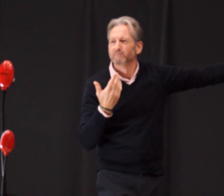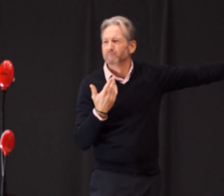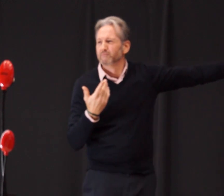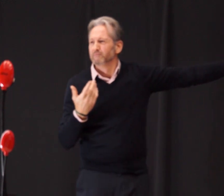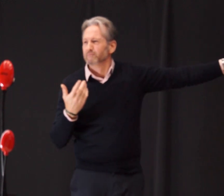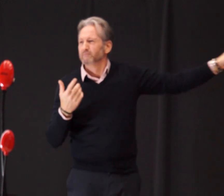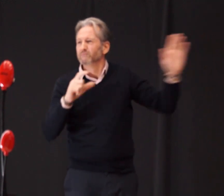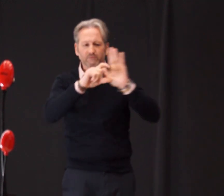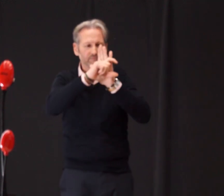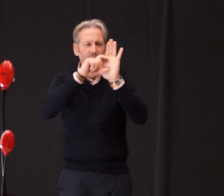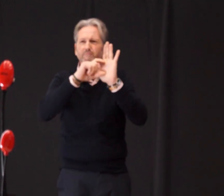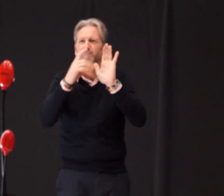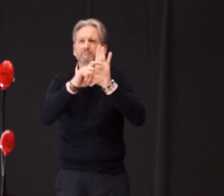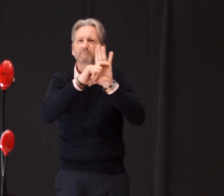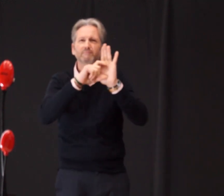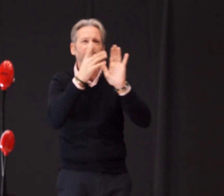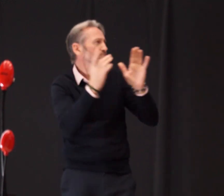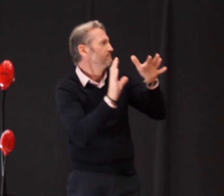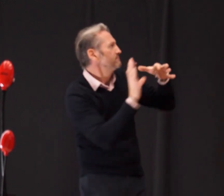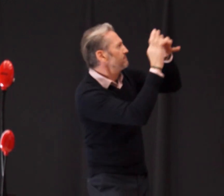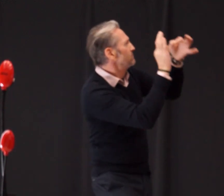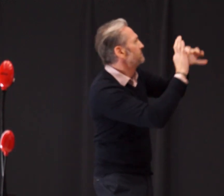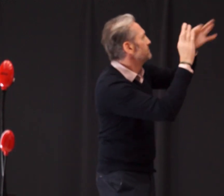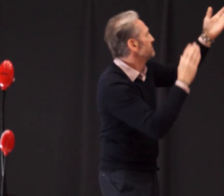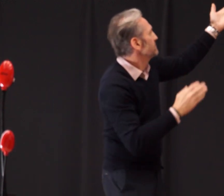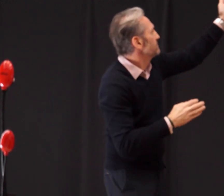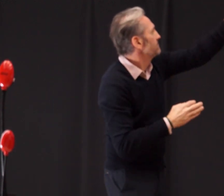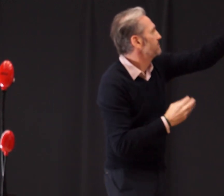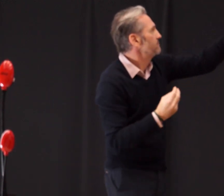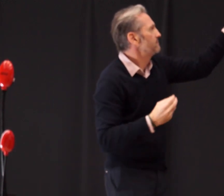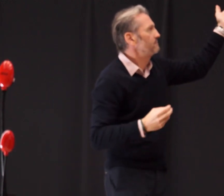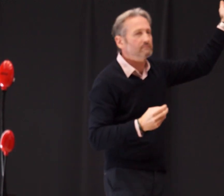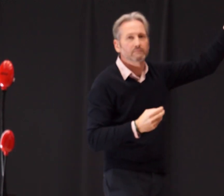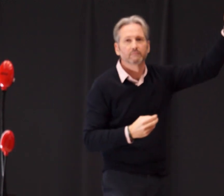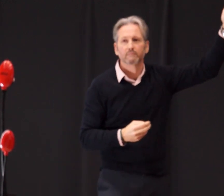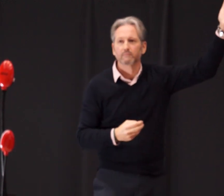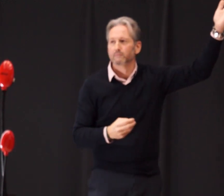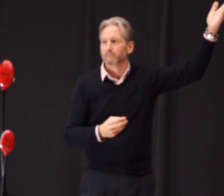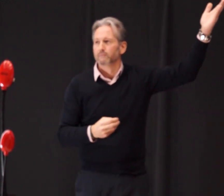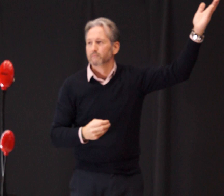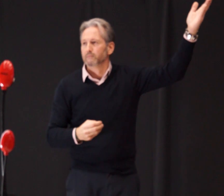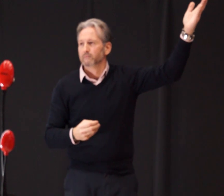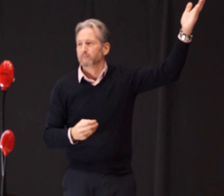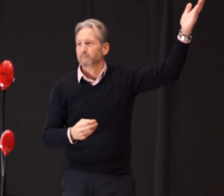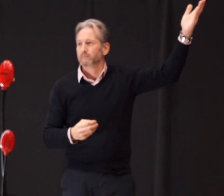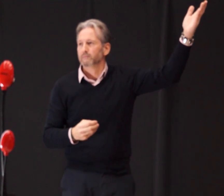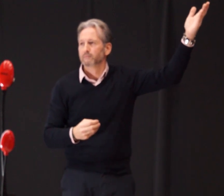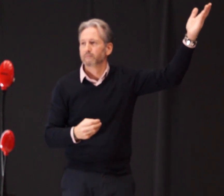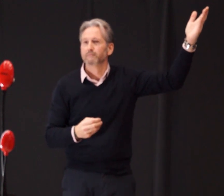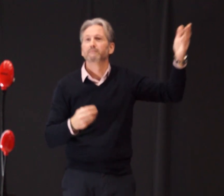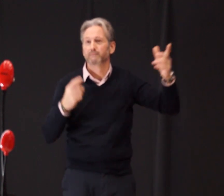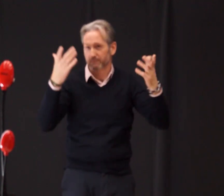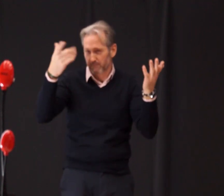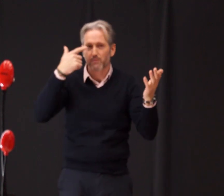Et ces cinq émotions et mimiques, enfin, qui se rapportent à des mimiques faciales, vous voyez comment je l'ai décrit en dessous.